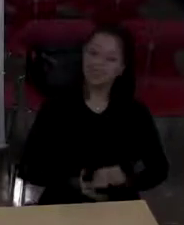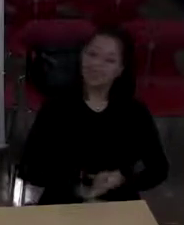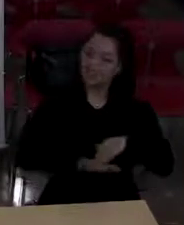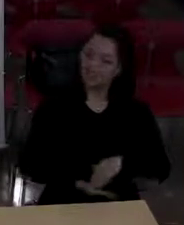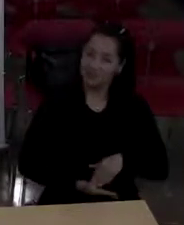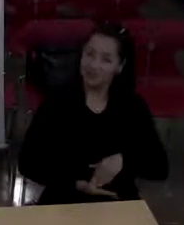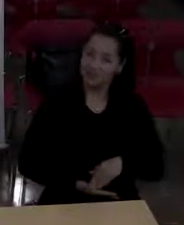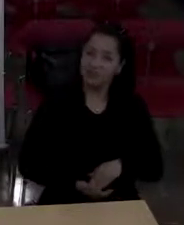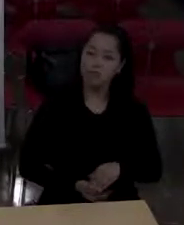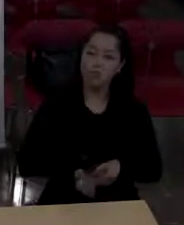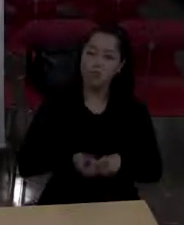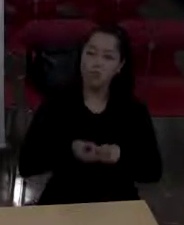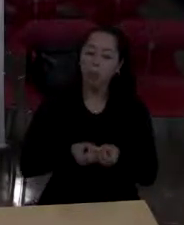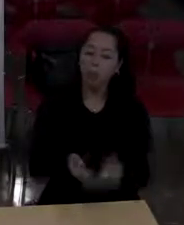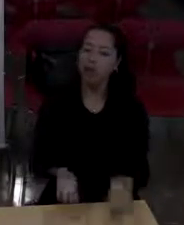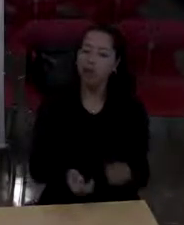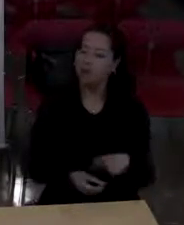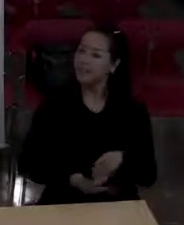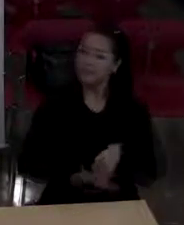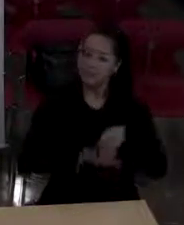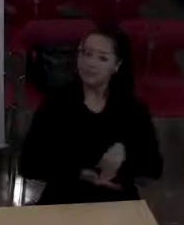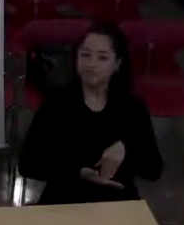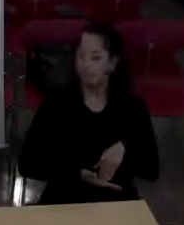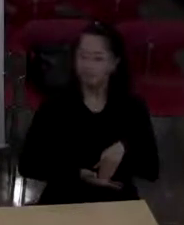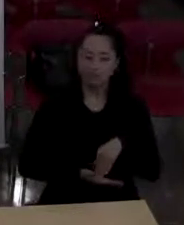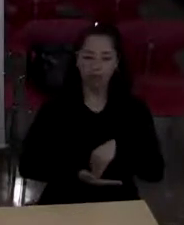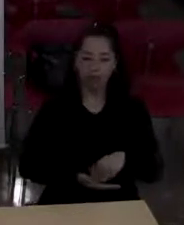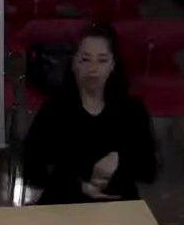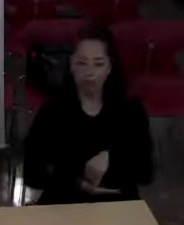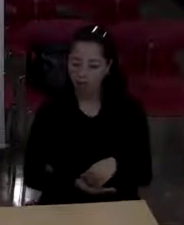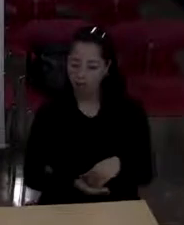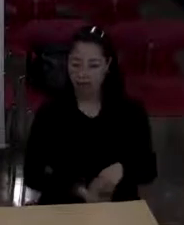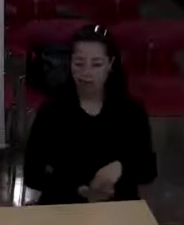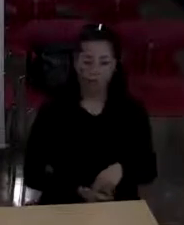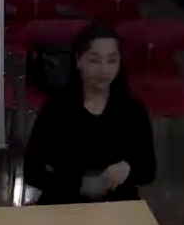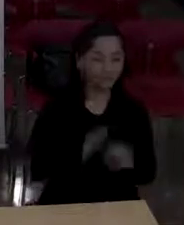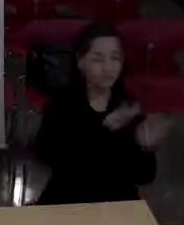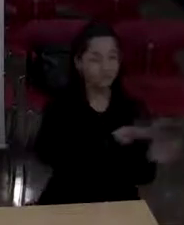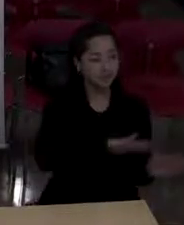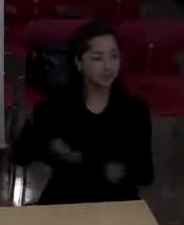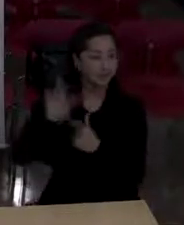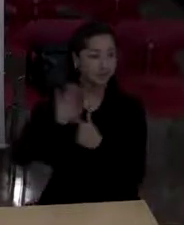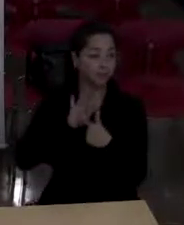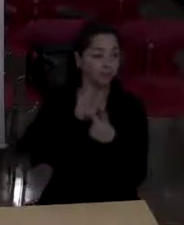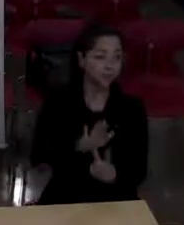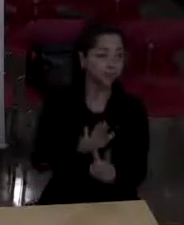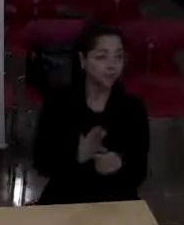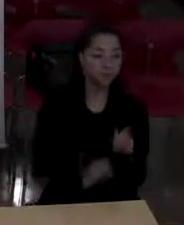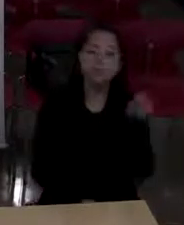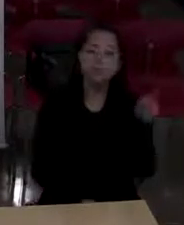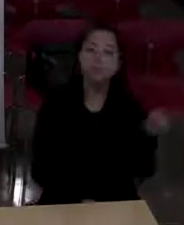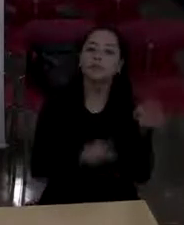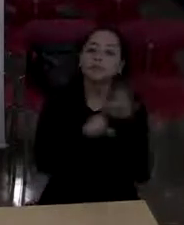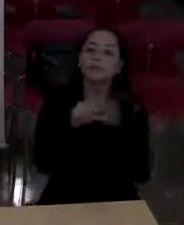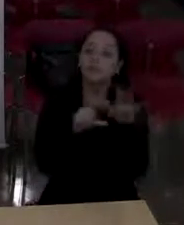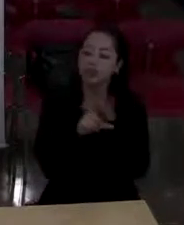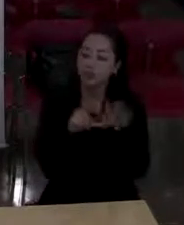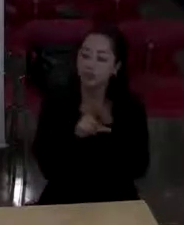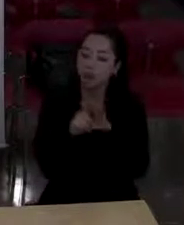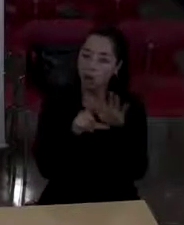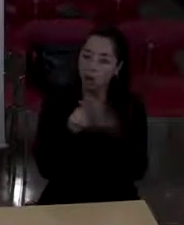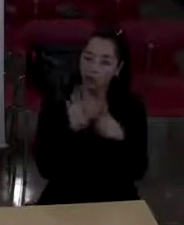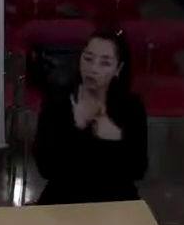y desarrollar todas sus potencialidades al máximo. El siguiente video es un